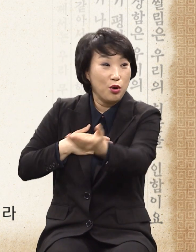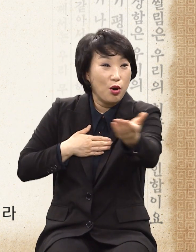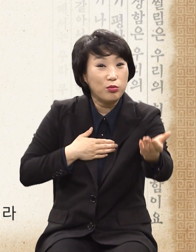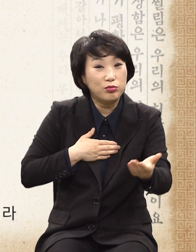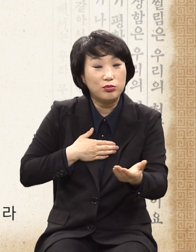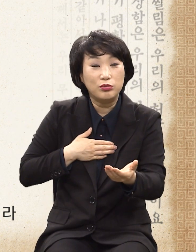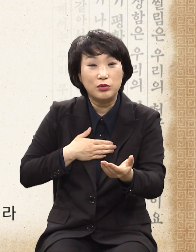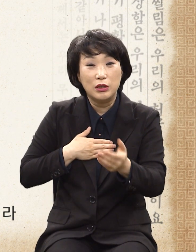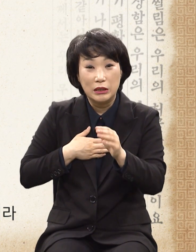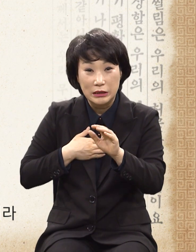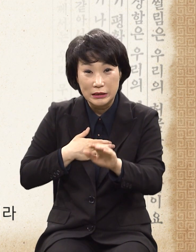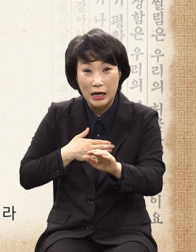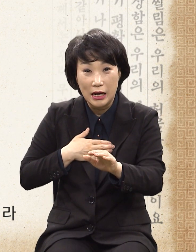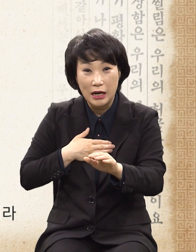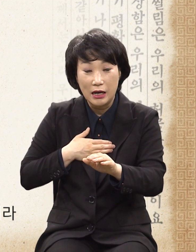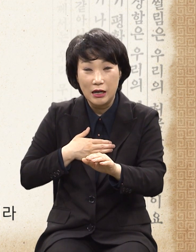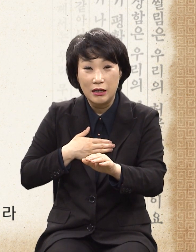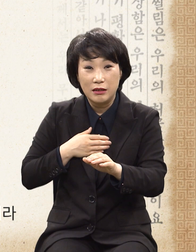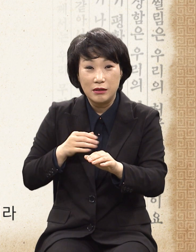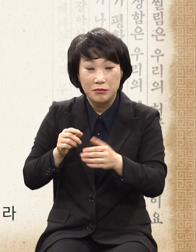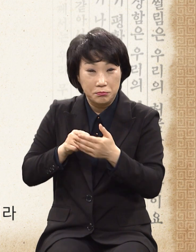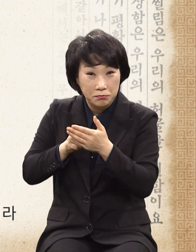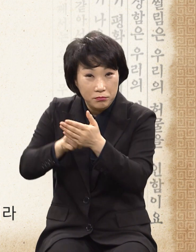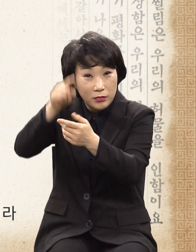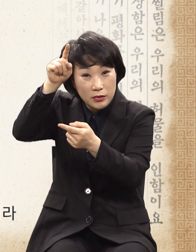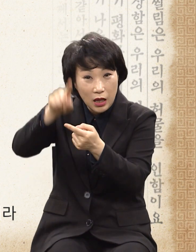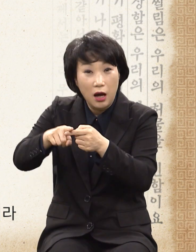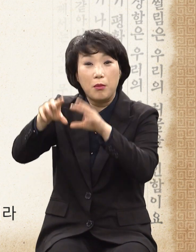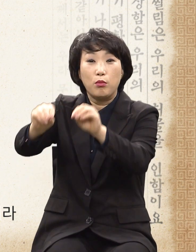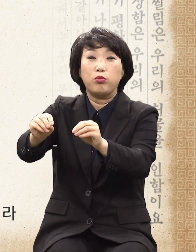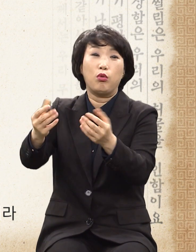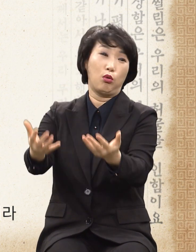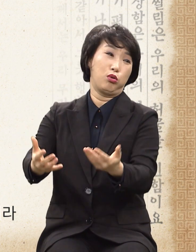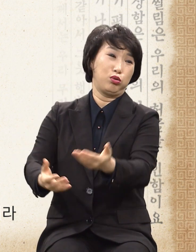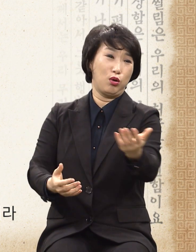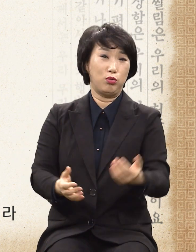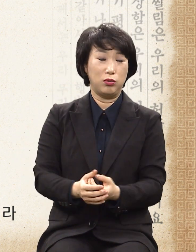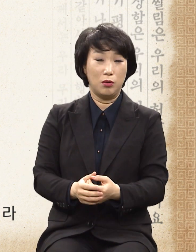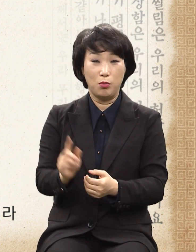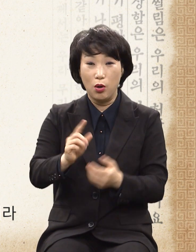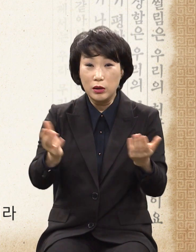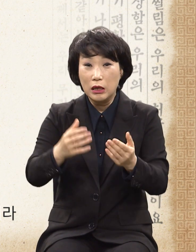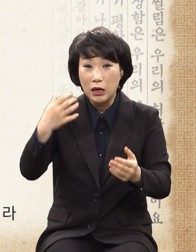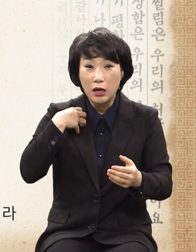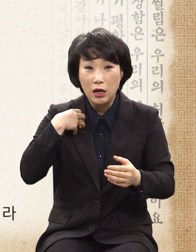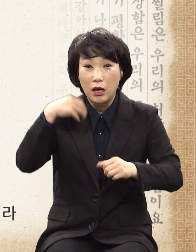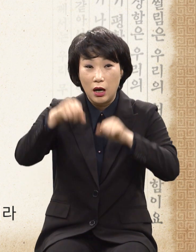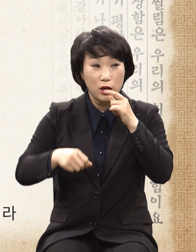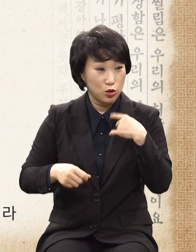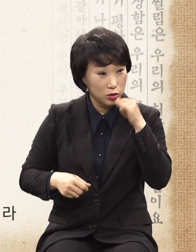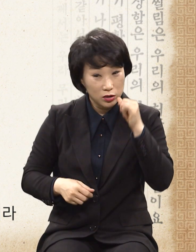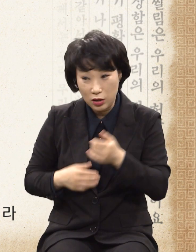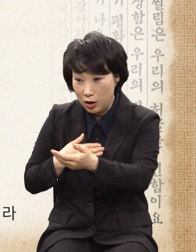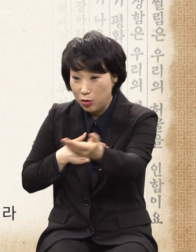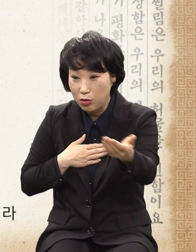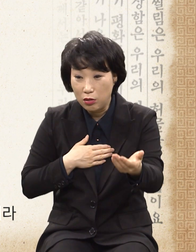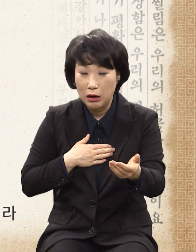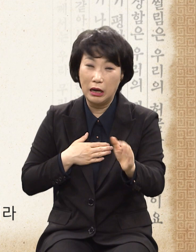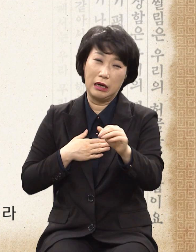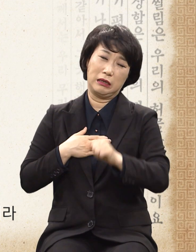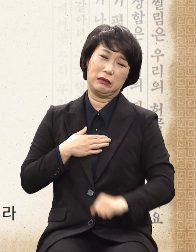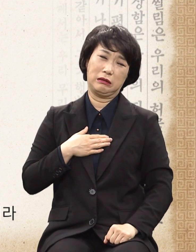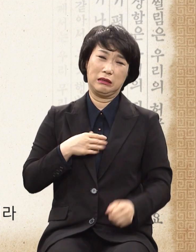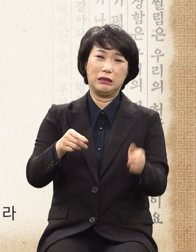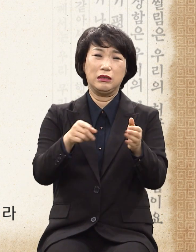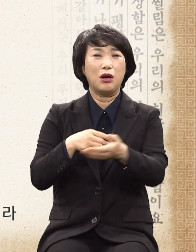여러분들이 어디까지 가다 멈췄느냐 그 말이에요. 무엇을 한 적이 있느냐 그 말이에요. 신앙생활이